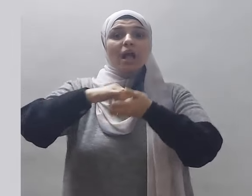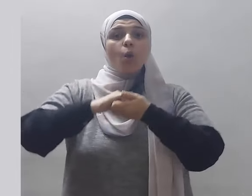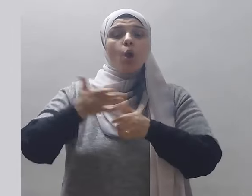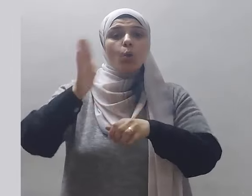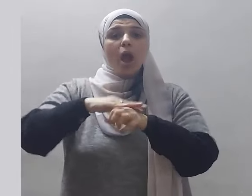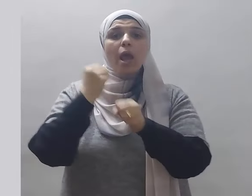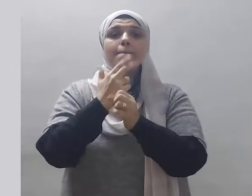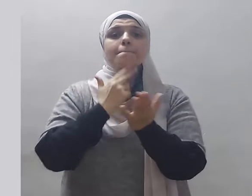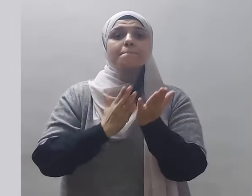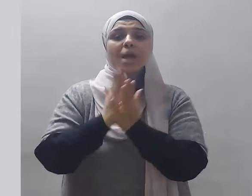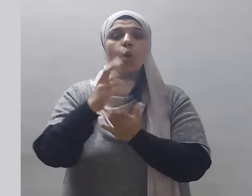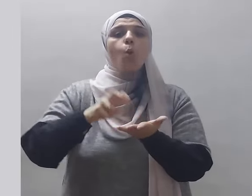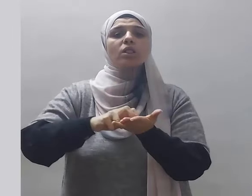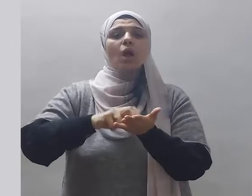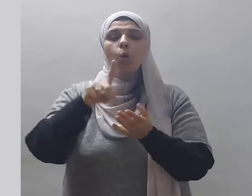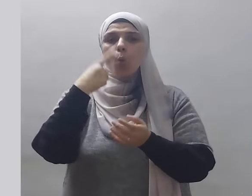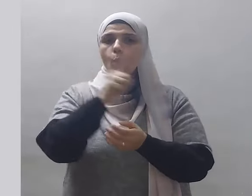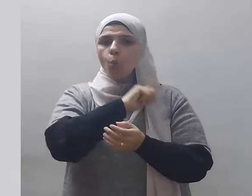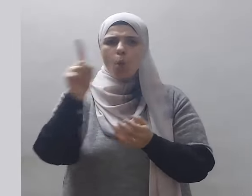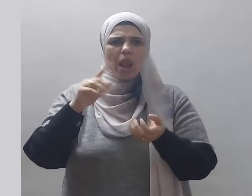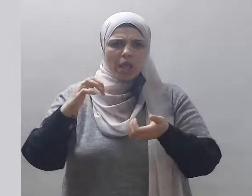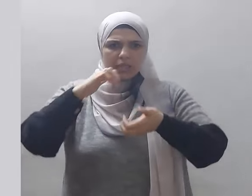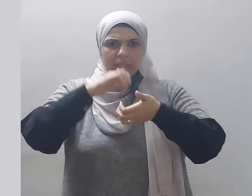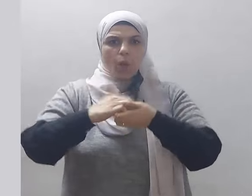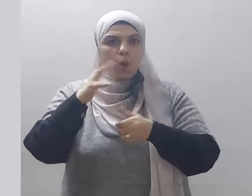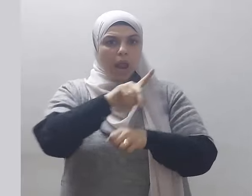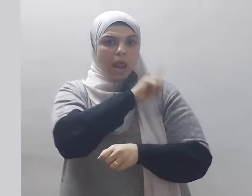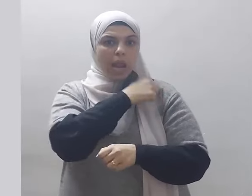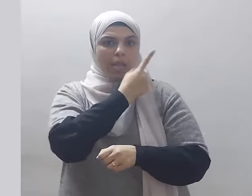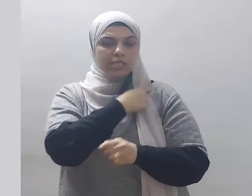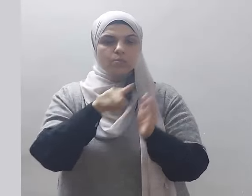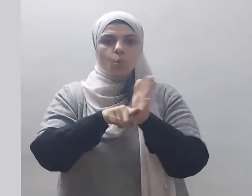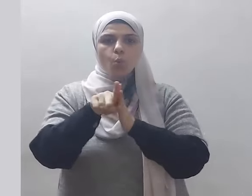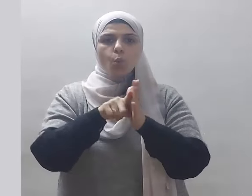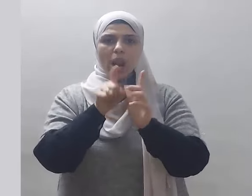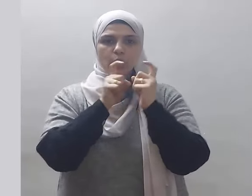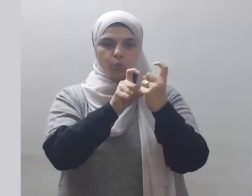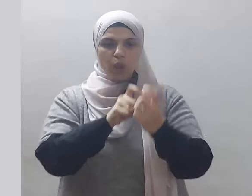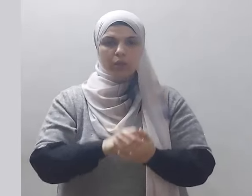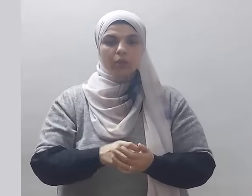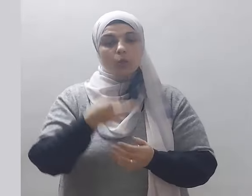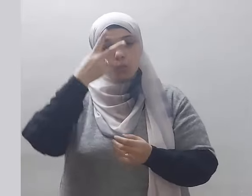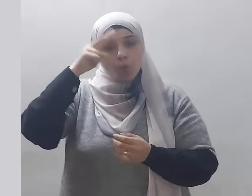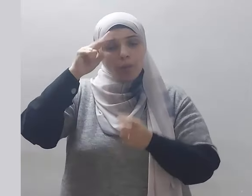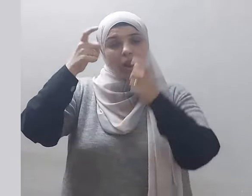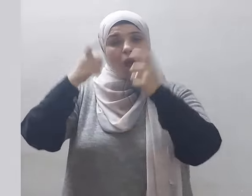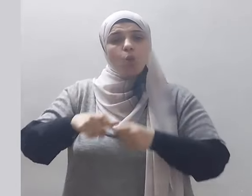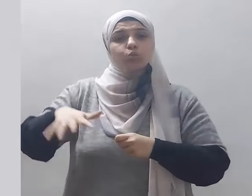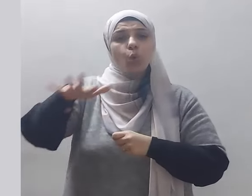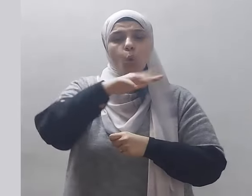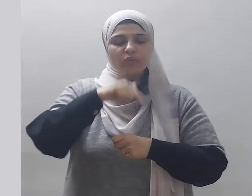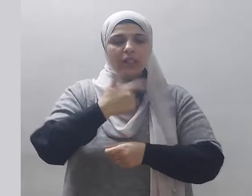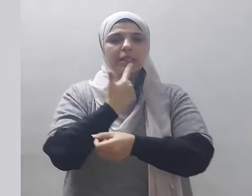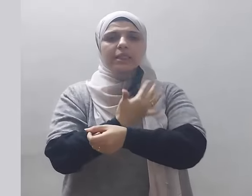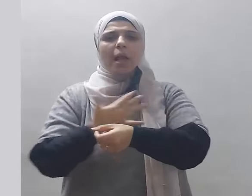والتقوى ولا تعاونوا على الاثم والعدوان وللاوطان في دم كل حر يد سلفت